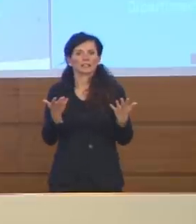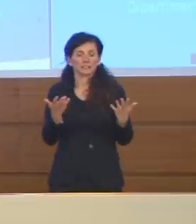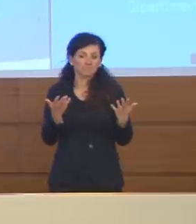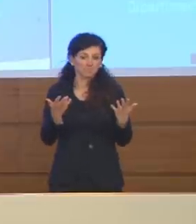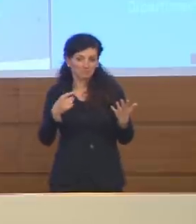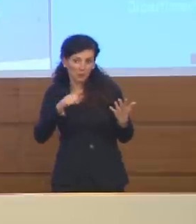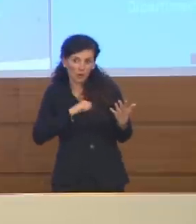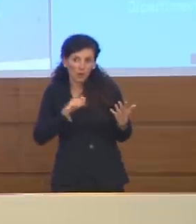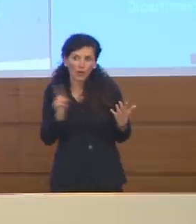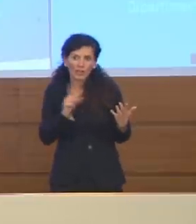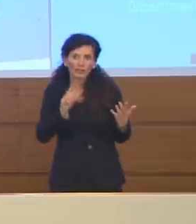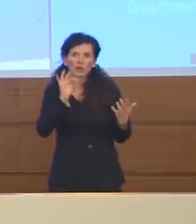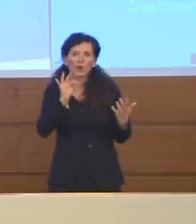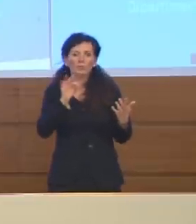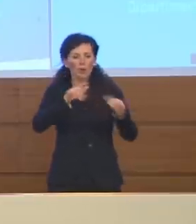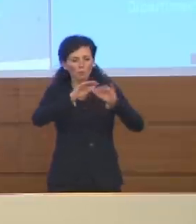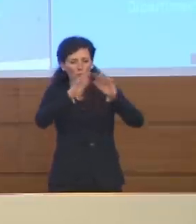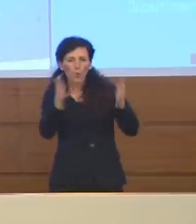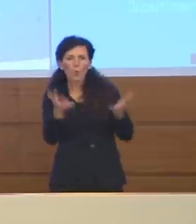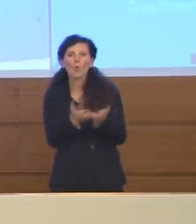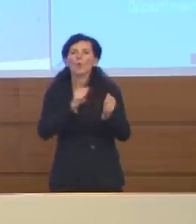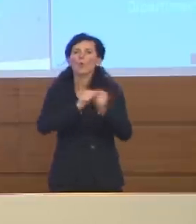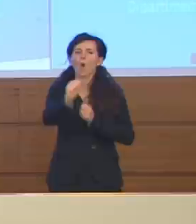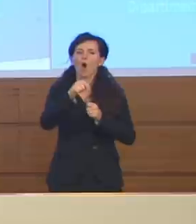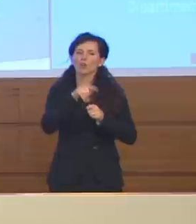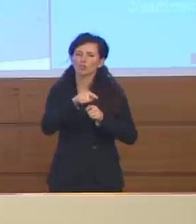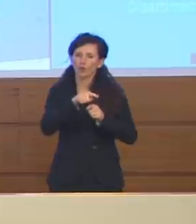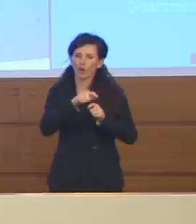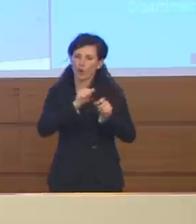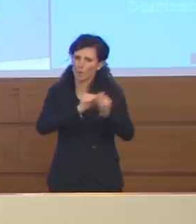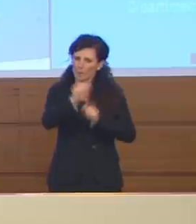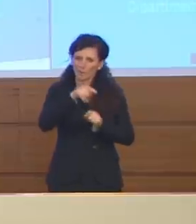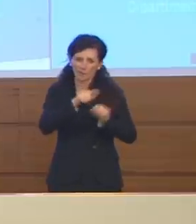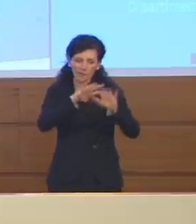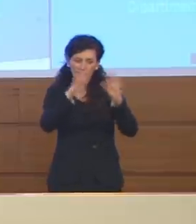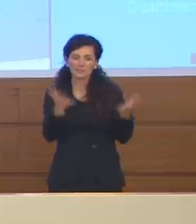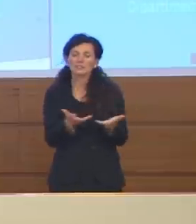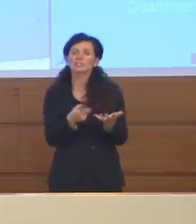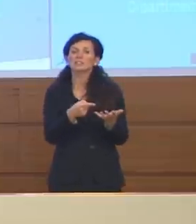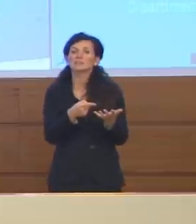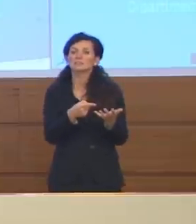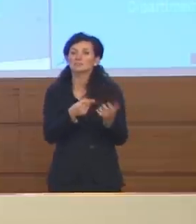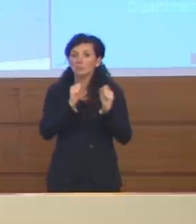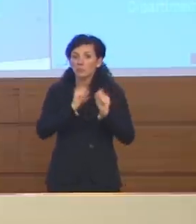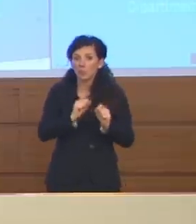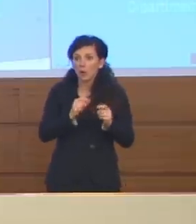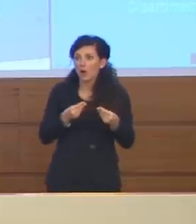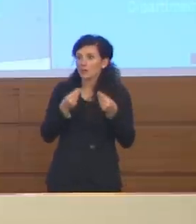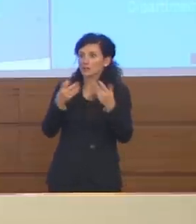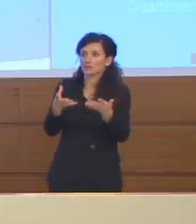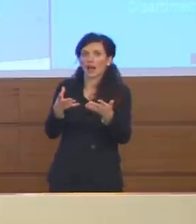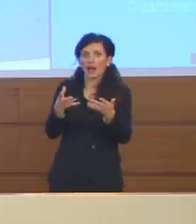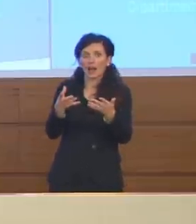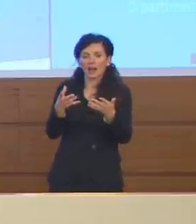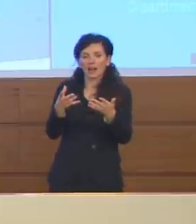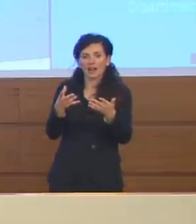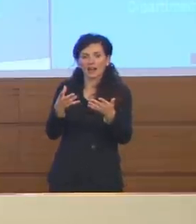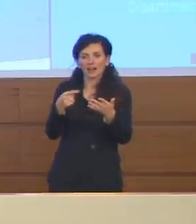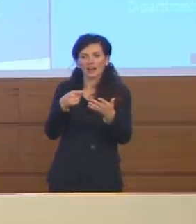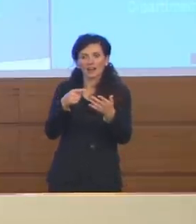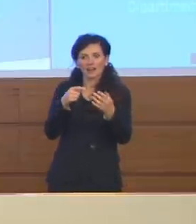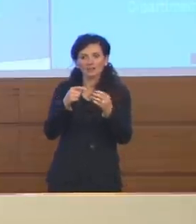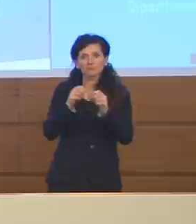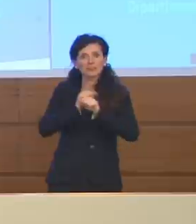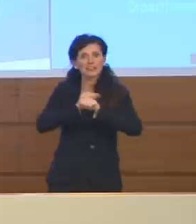la sfera di cuoio possa rappresentare un veicolo che contribuisce alla